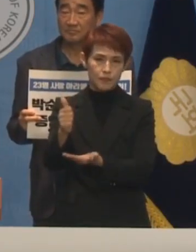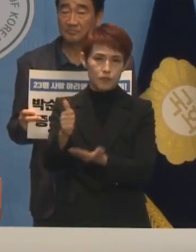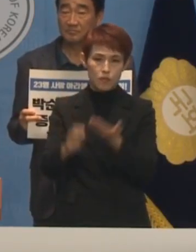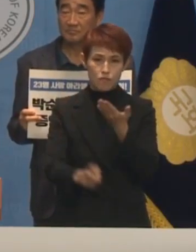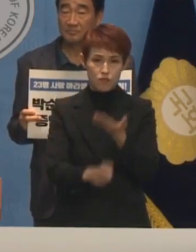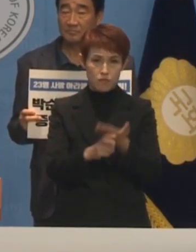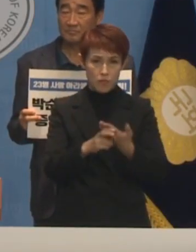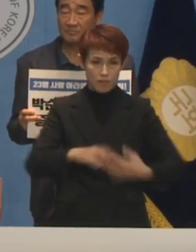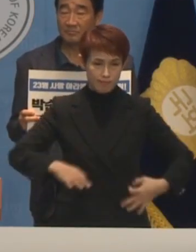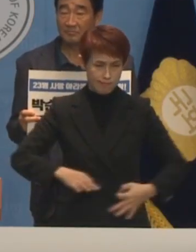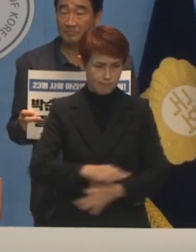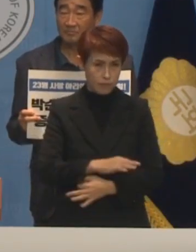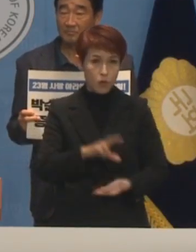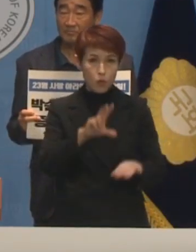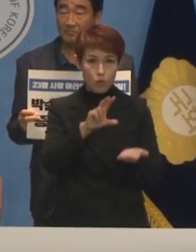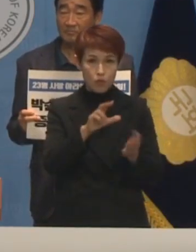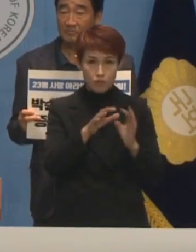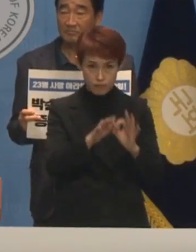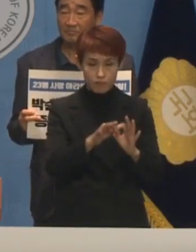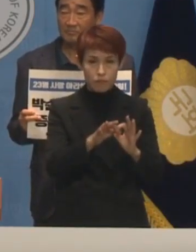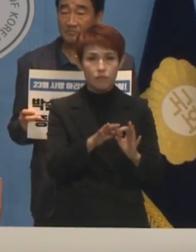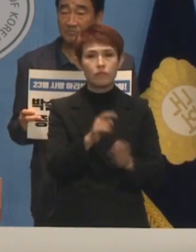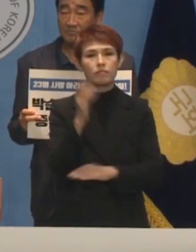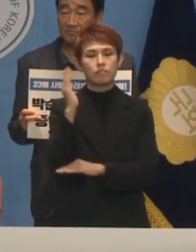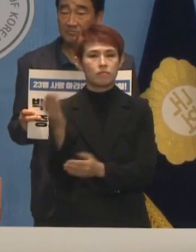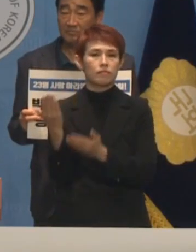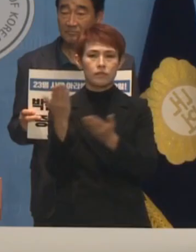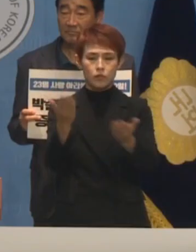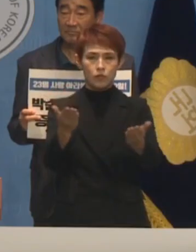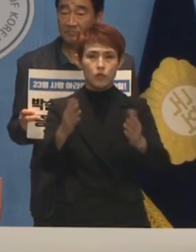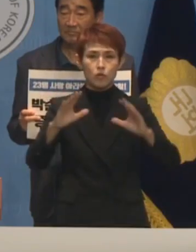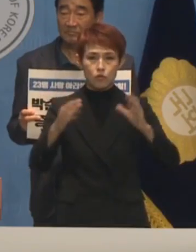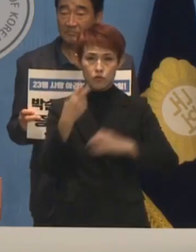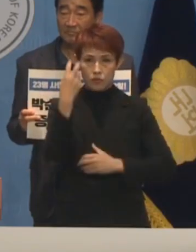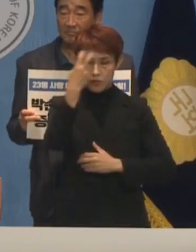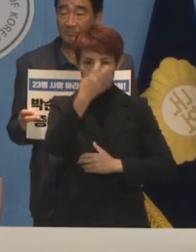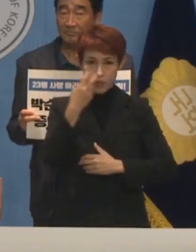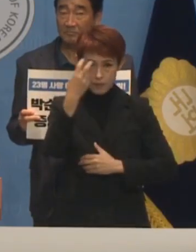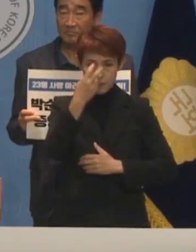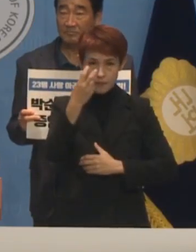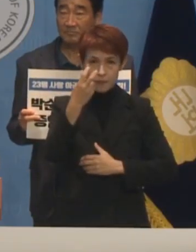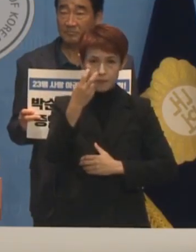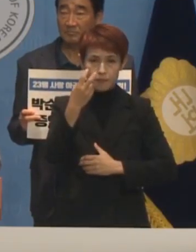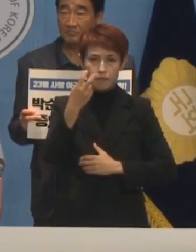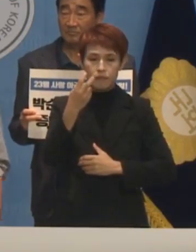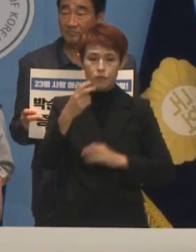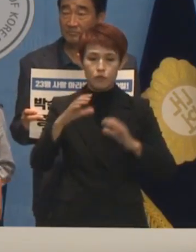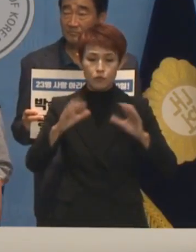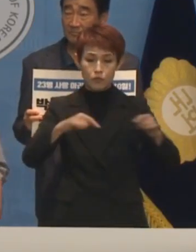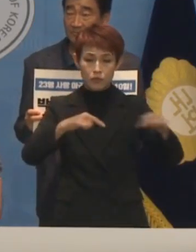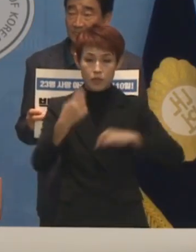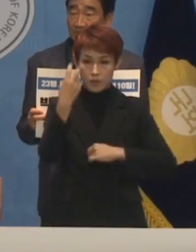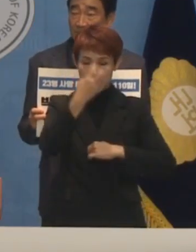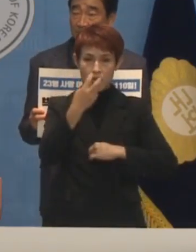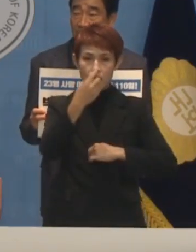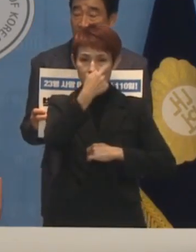비리, 아리셀의 에스코넥의 불법 비리, 국감 전임 채택 요구 발언을 듣도록 하겠습니다.